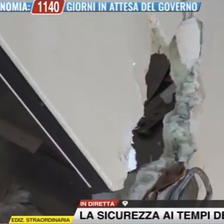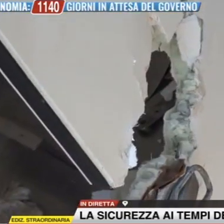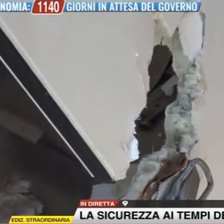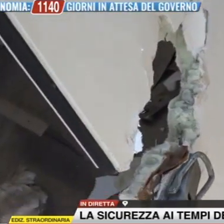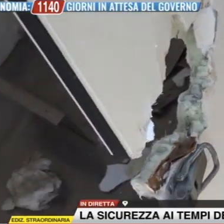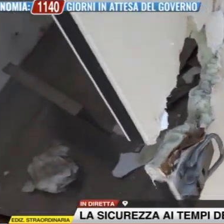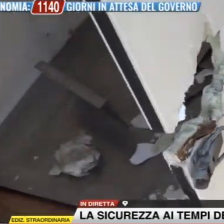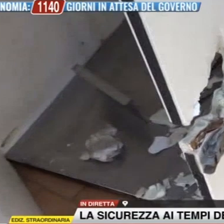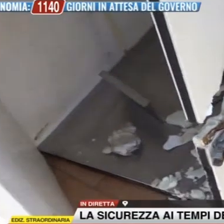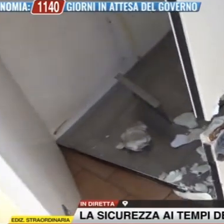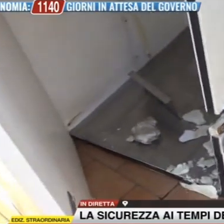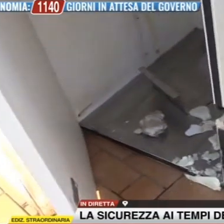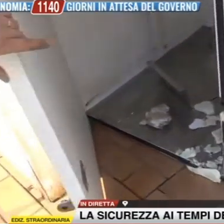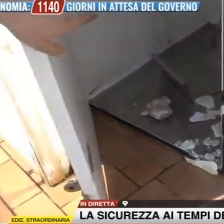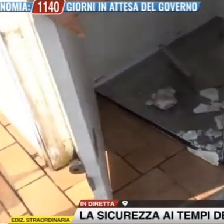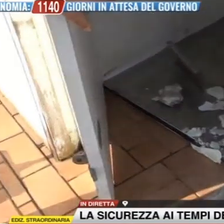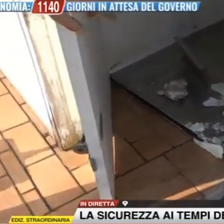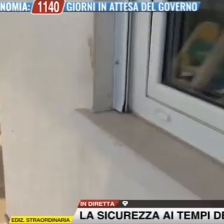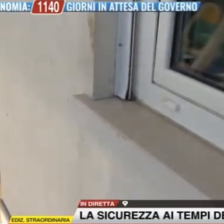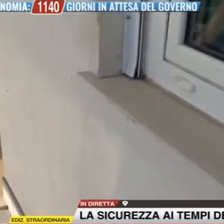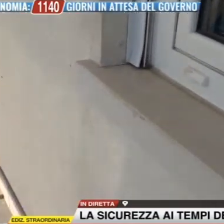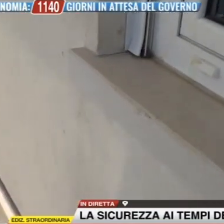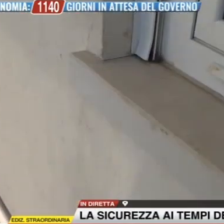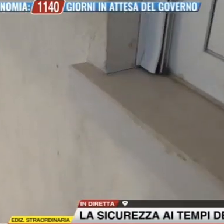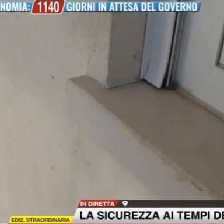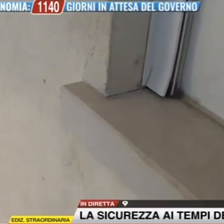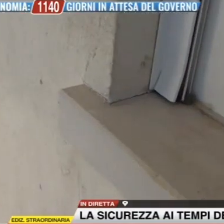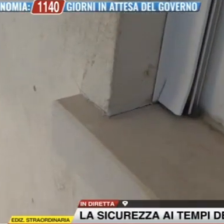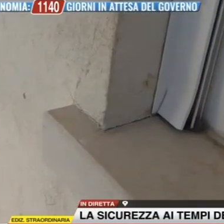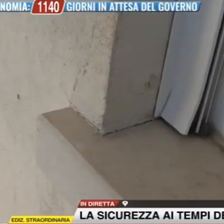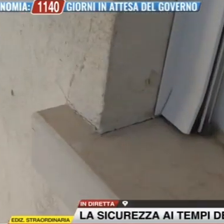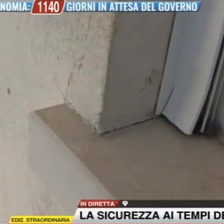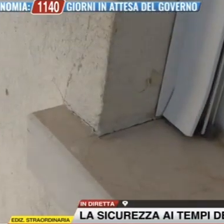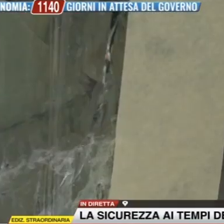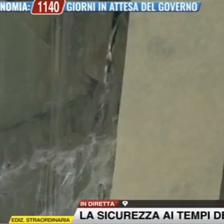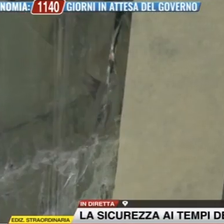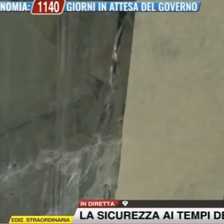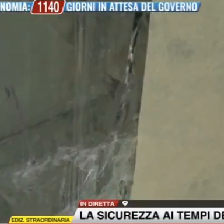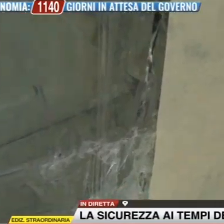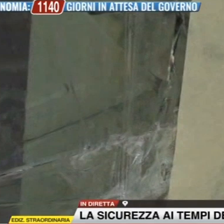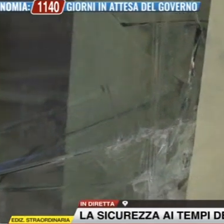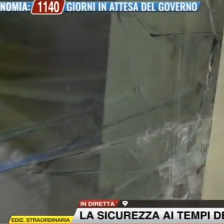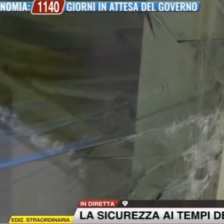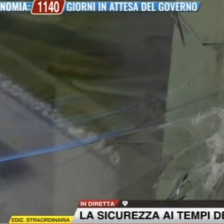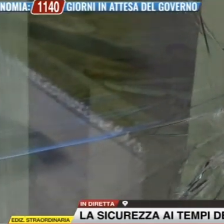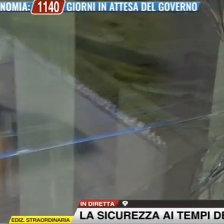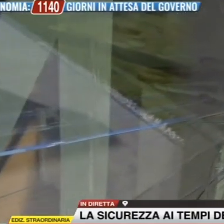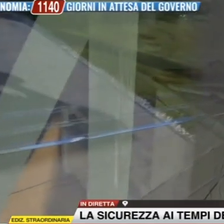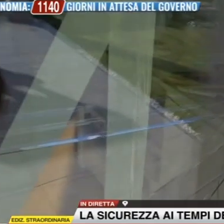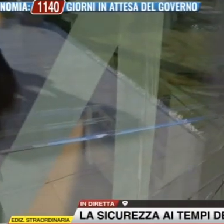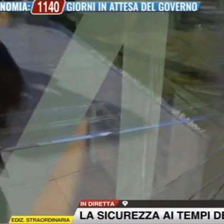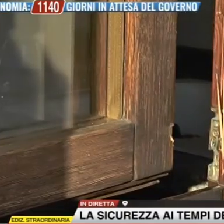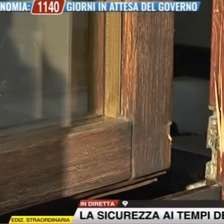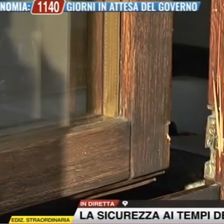del cittadino e sempre più importante anche e soprattutto nel nostro lavoro. Torniamo ai furti. Lei diceva prima che entrassimo in